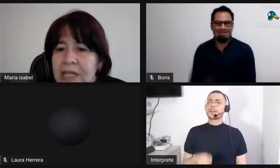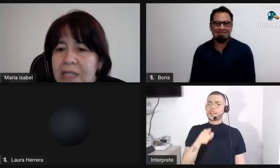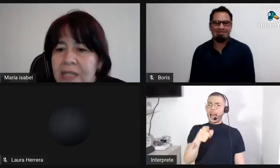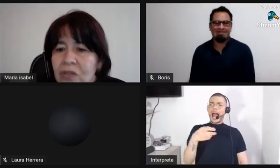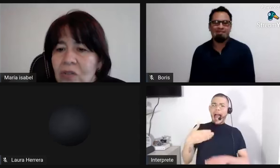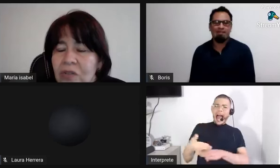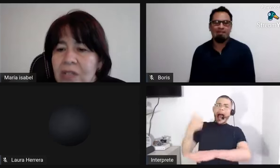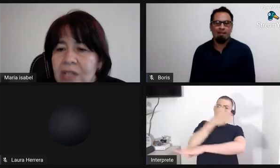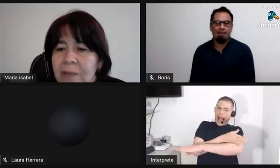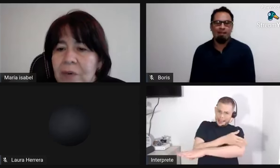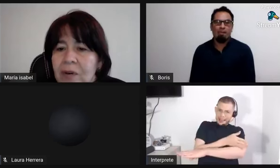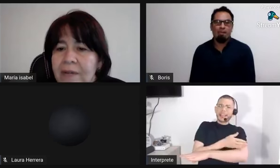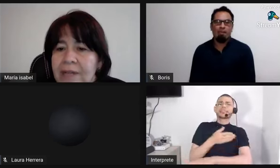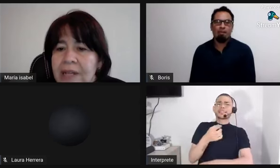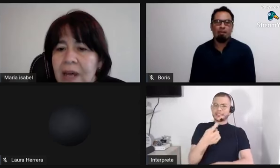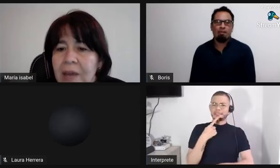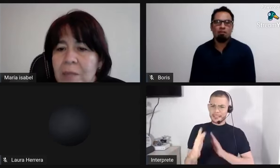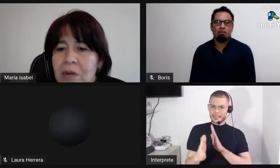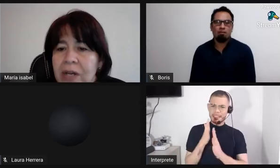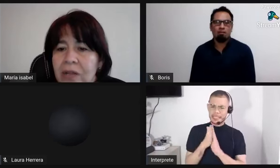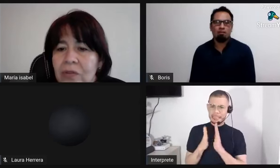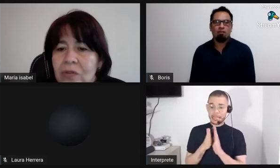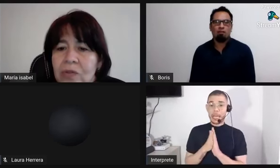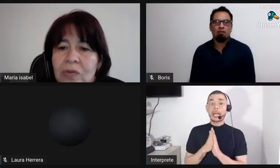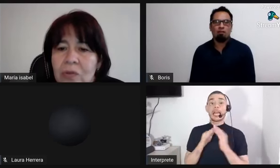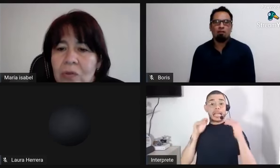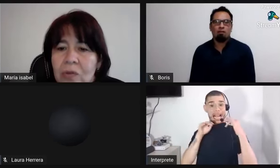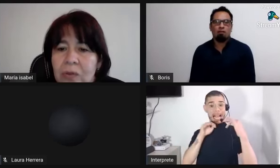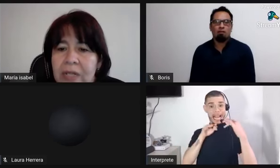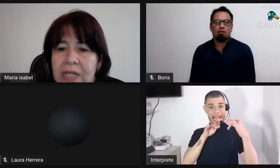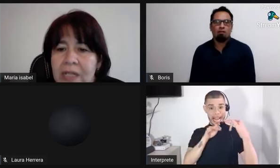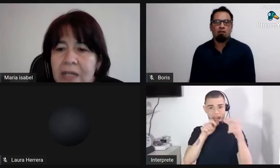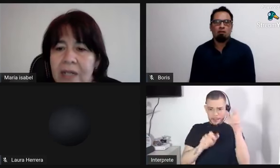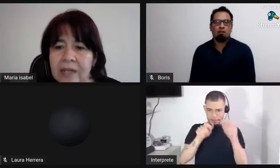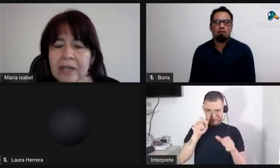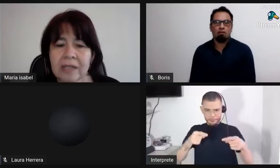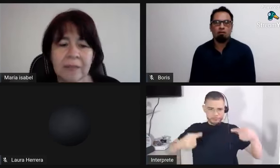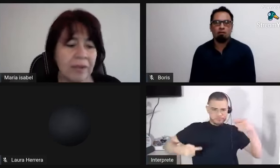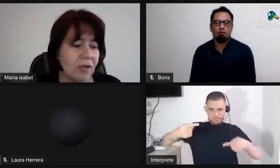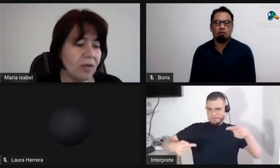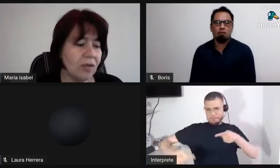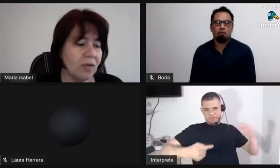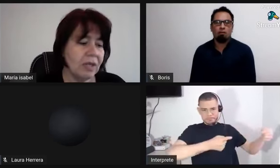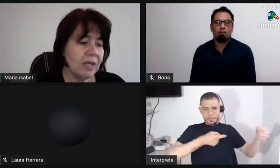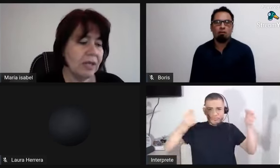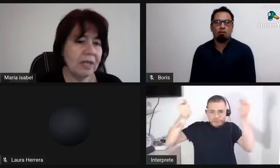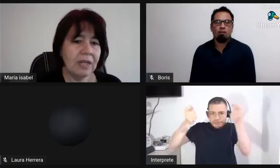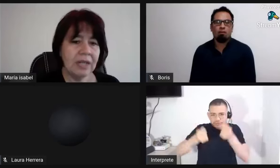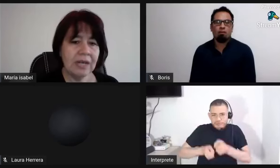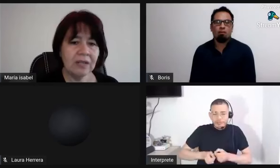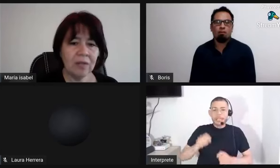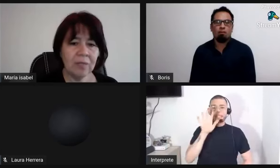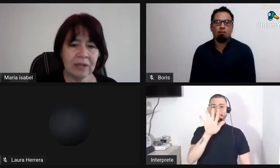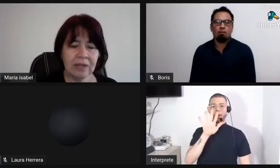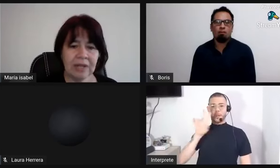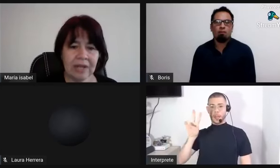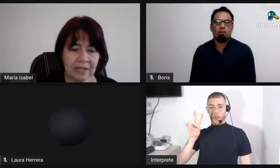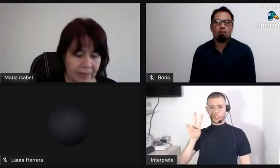civiles, entonces, ¿qué probabilidad de muertos hubo en ese periodo? Y ya les comparto el enlace para